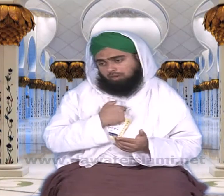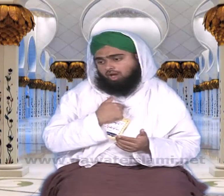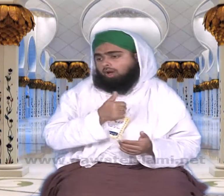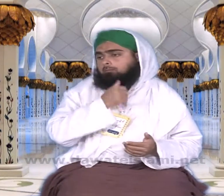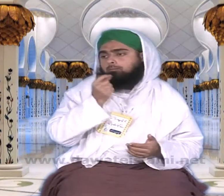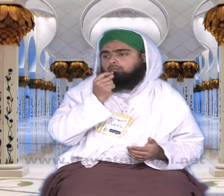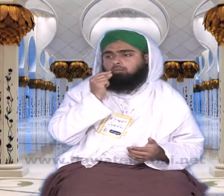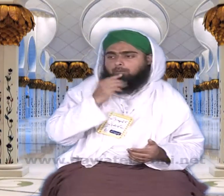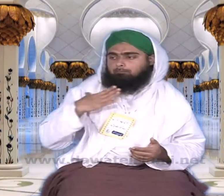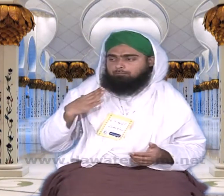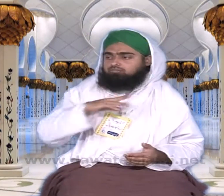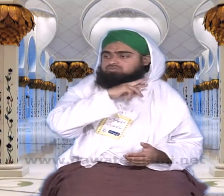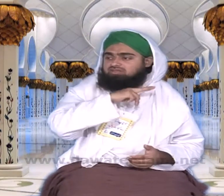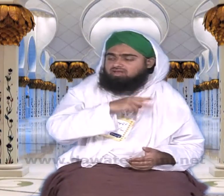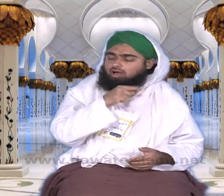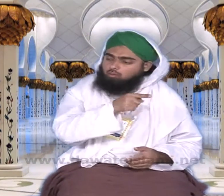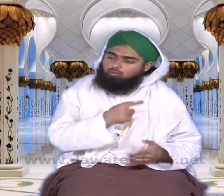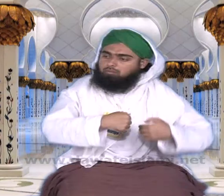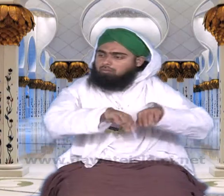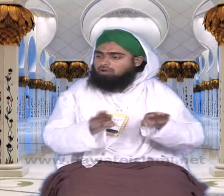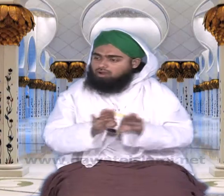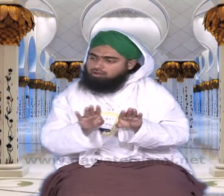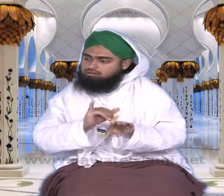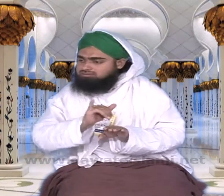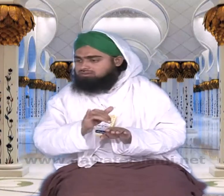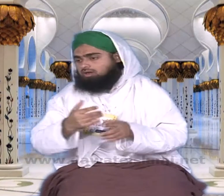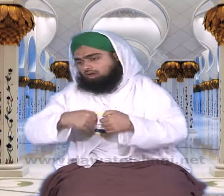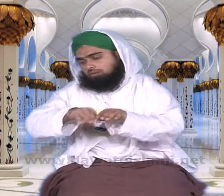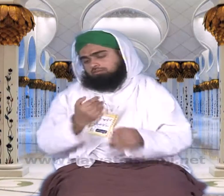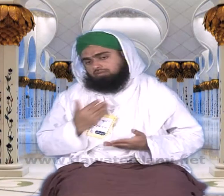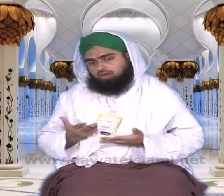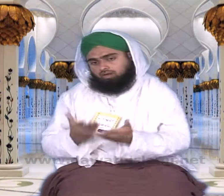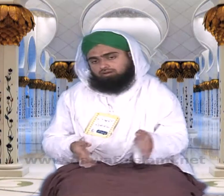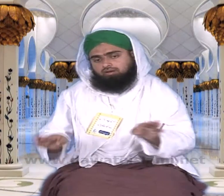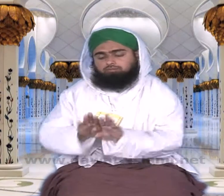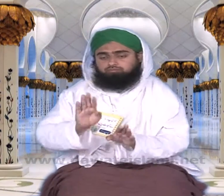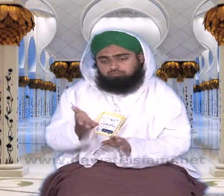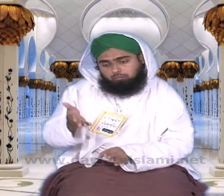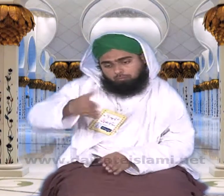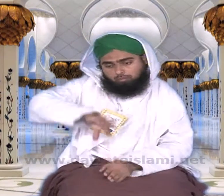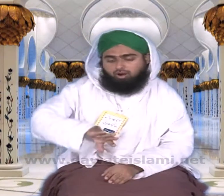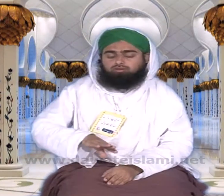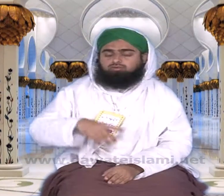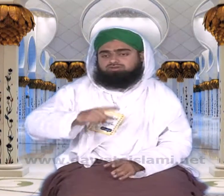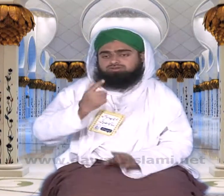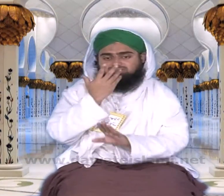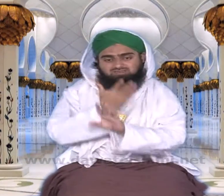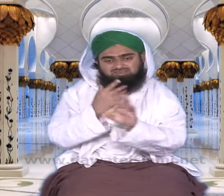دفن کرنا اور میری قبر پر یہ قطبہ آمیدہ کر دینا کہ وہ شخص زندگی کا آرام کیسے پاسکتا ہے